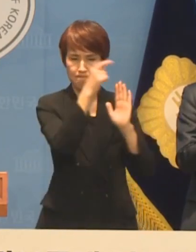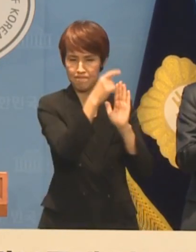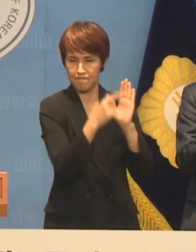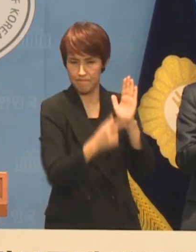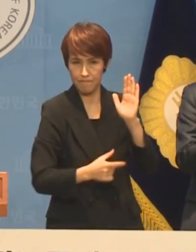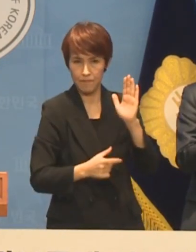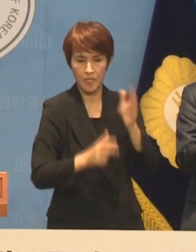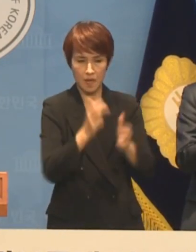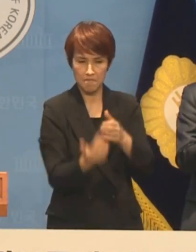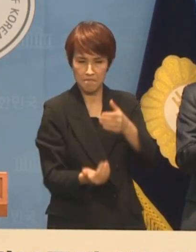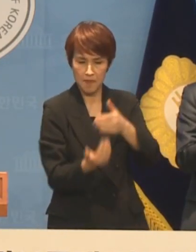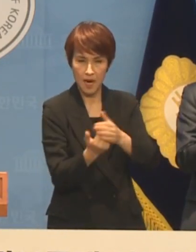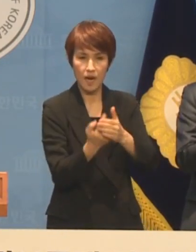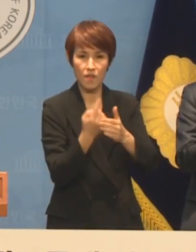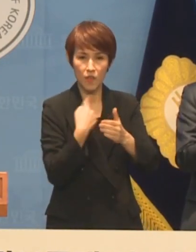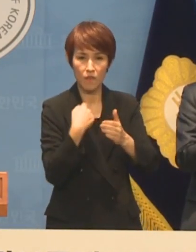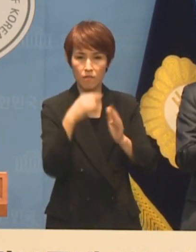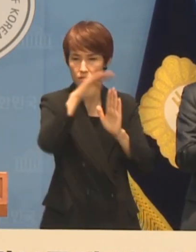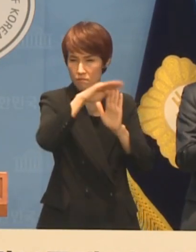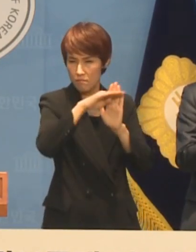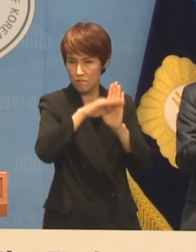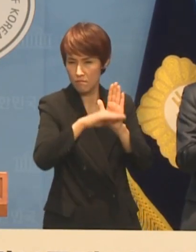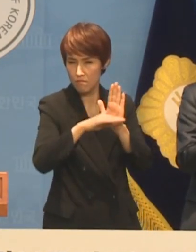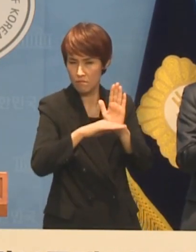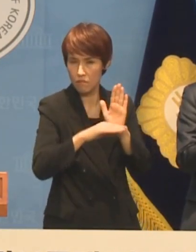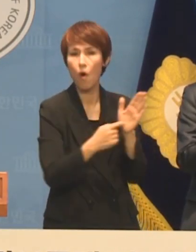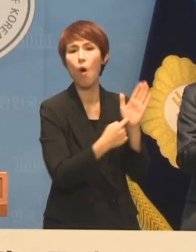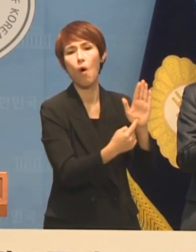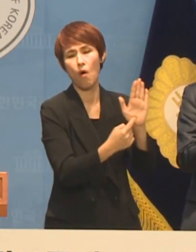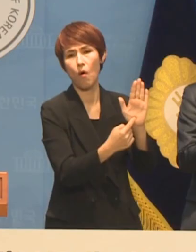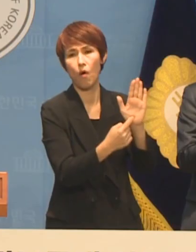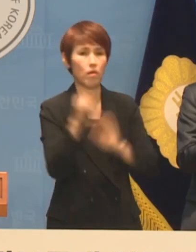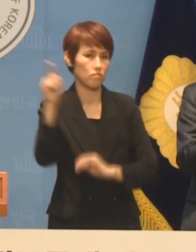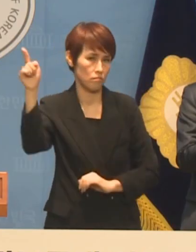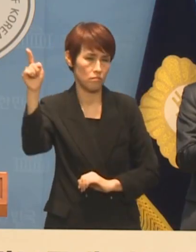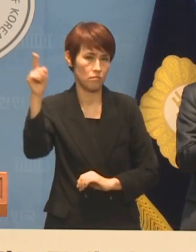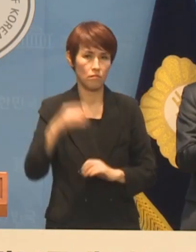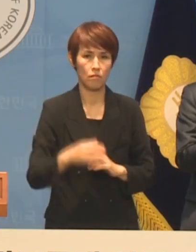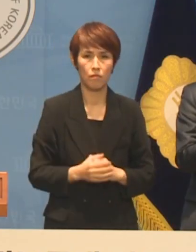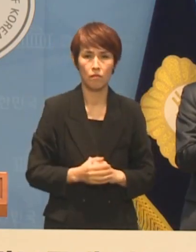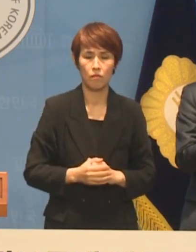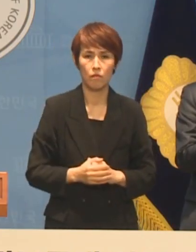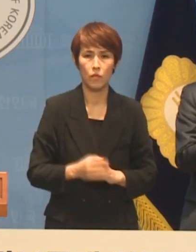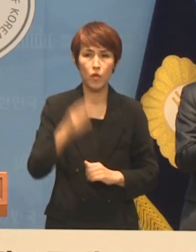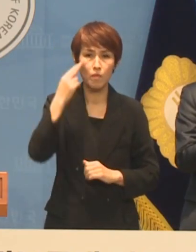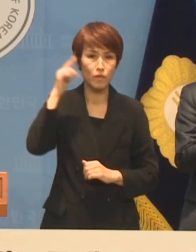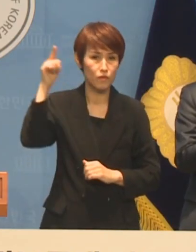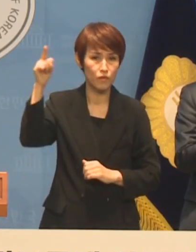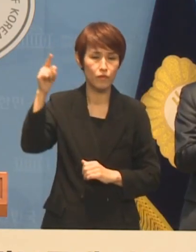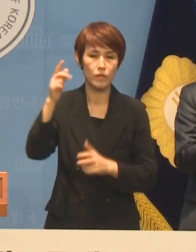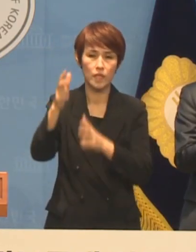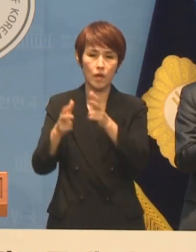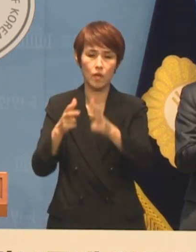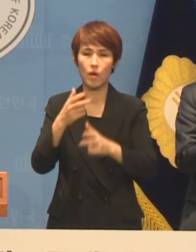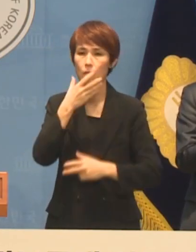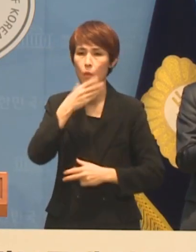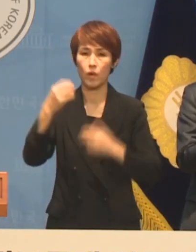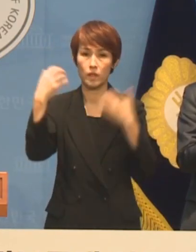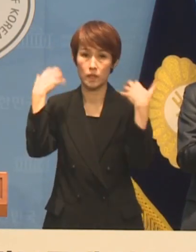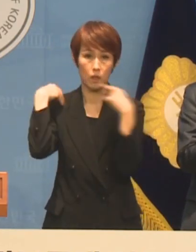사망 사고 데이터를 시의성 있게 공개하고 있습니다. 더 나아가서 미국의